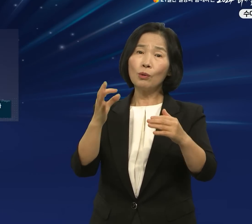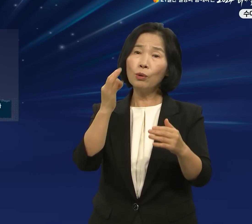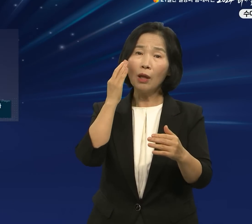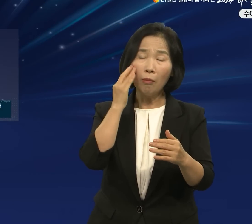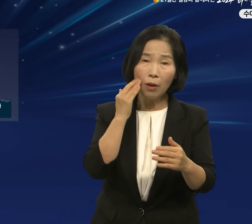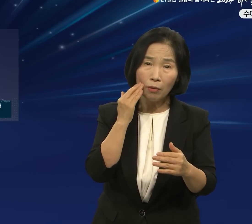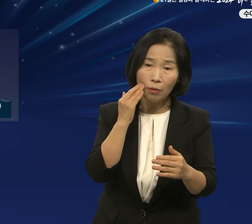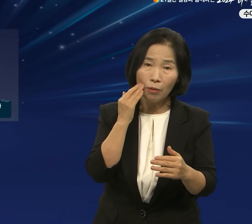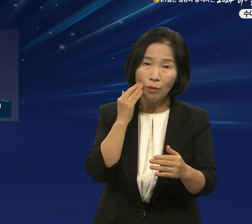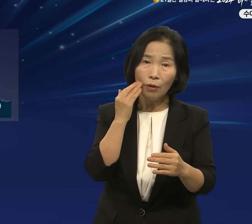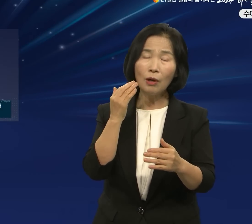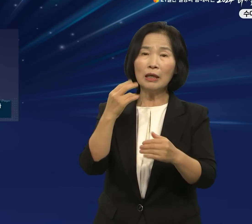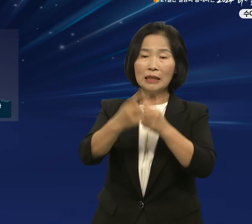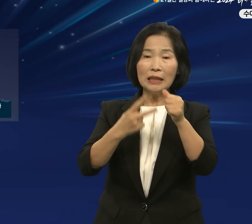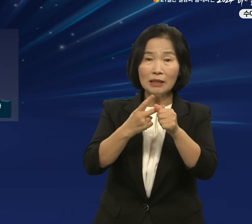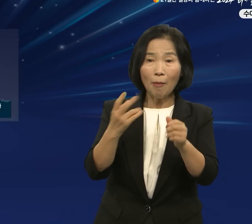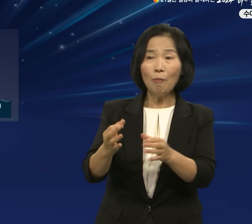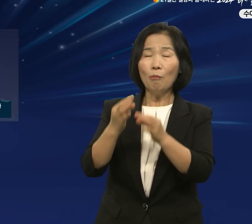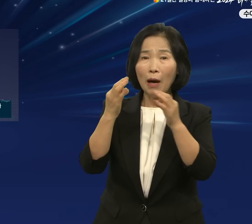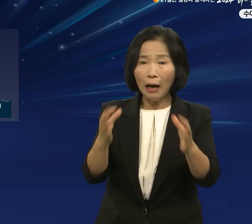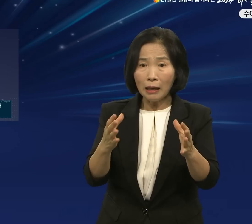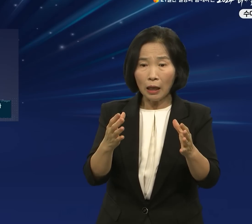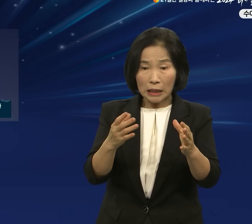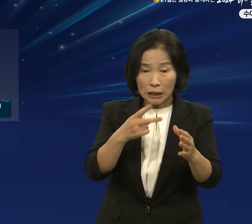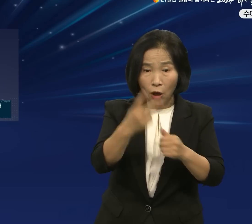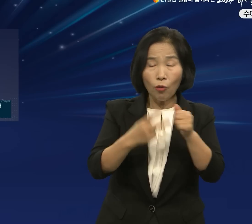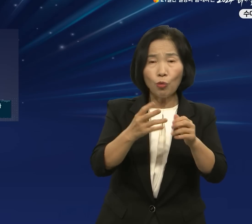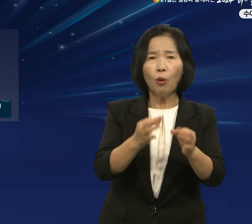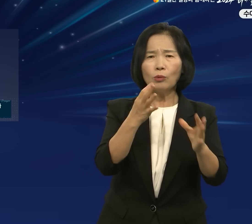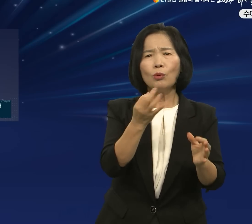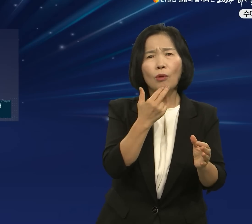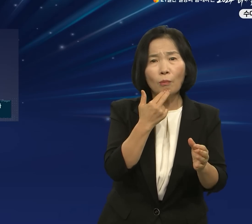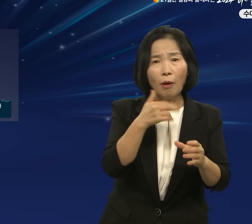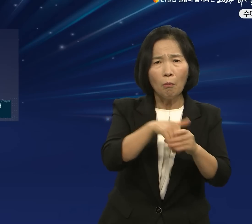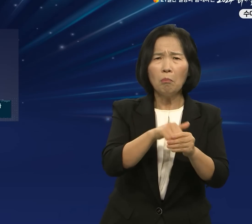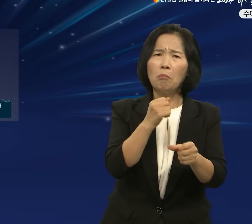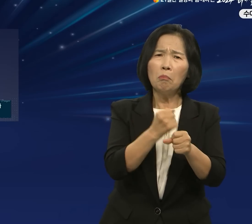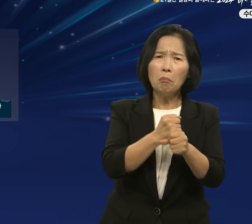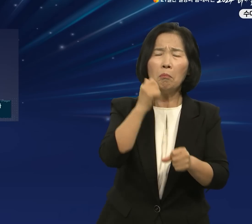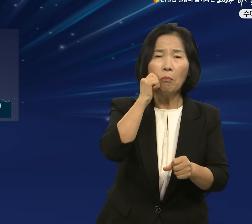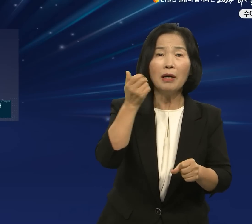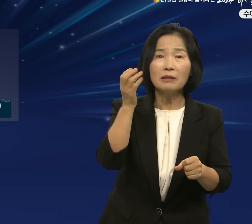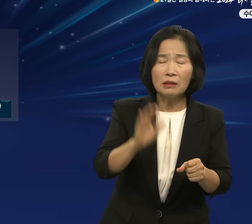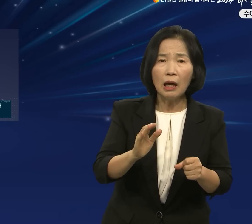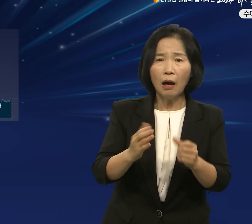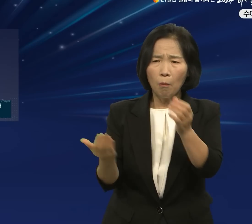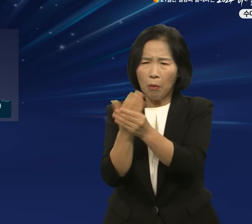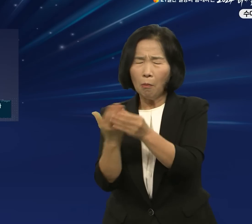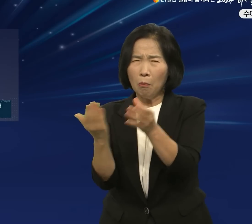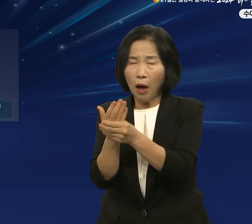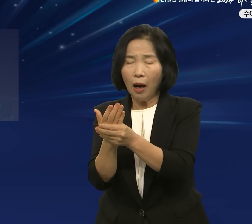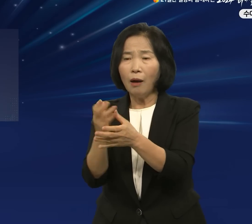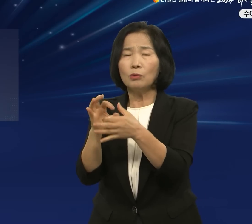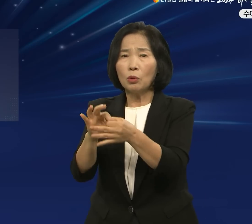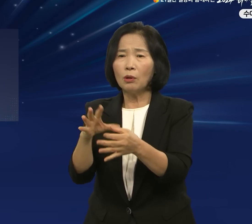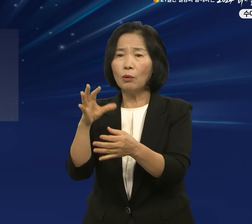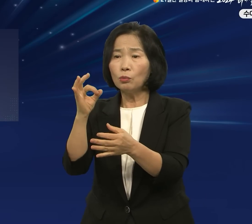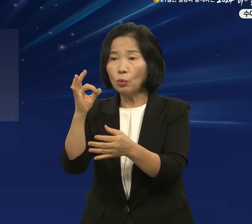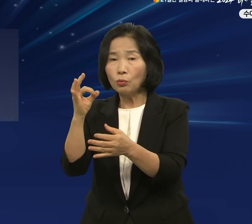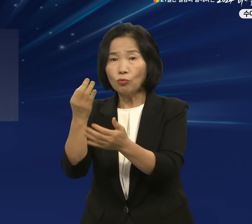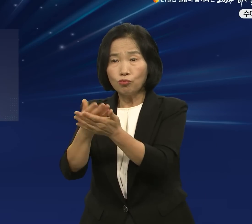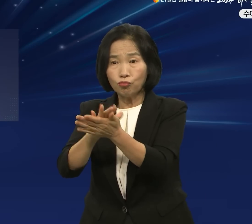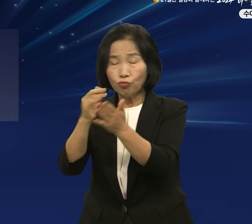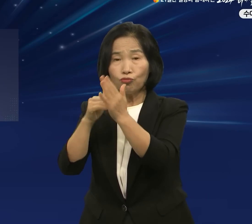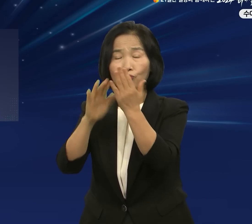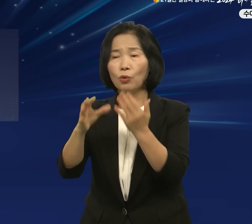2년 만에 다시 구입하는 하나님의 길과 계획을 보여주셨습니다. 7월